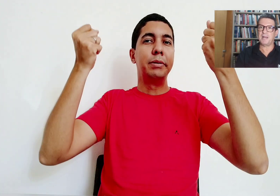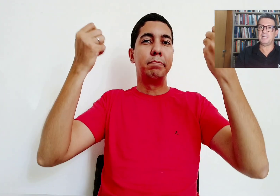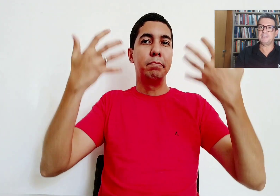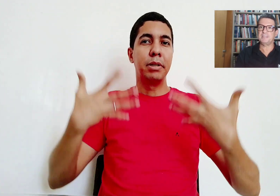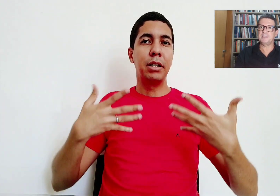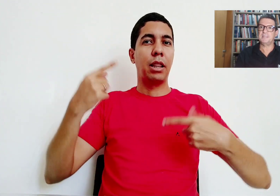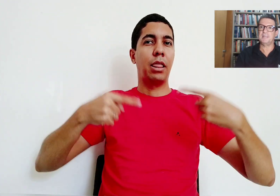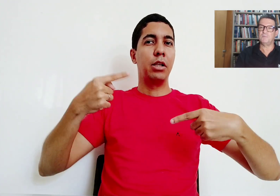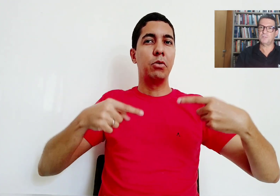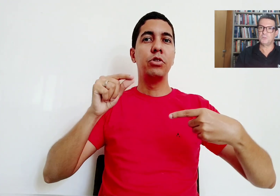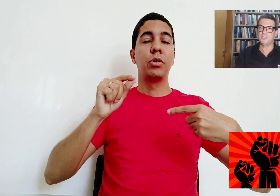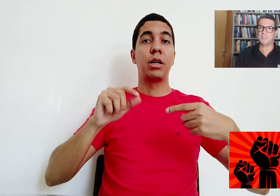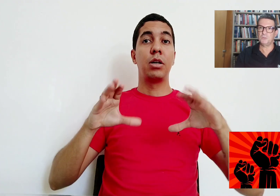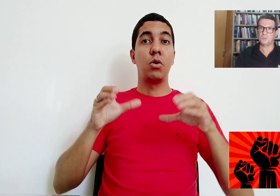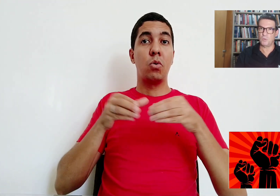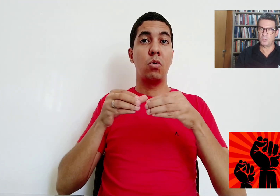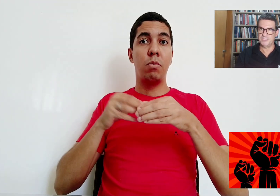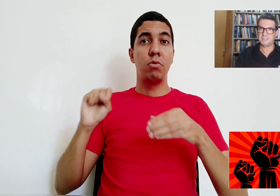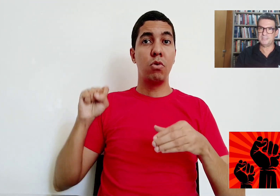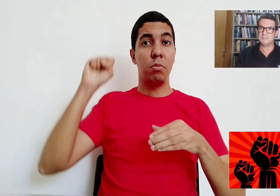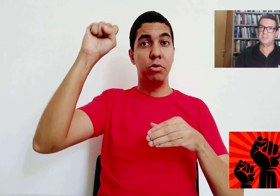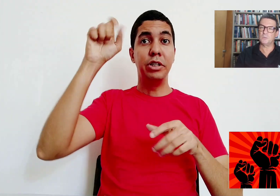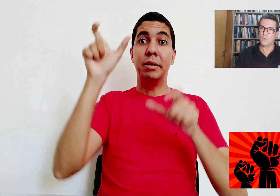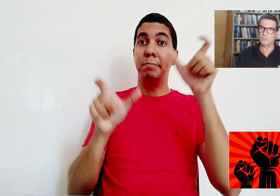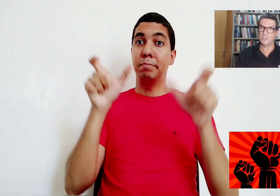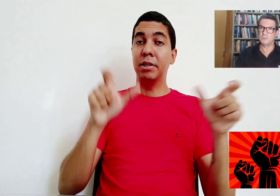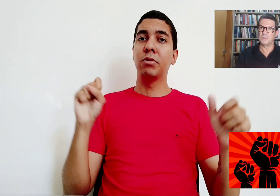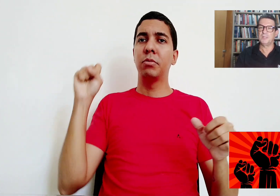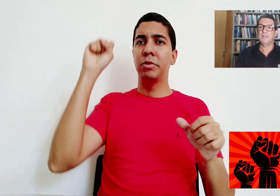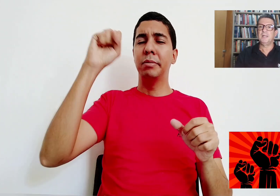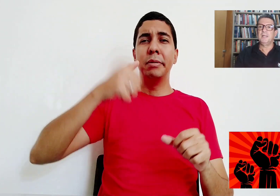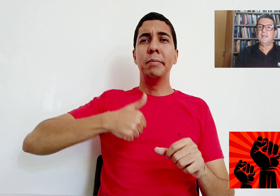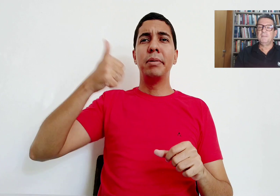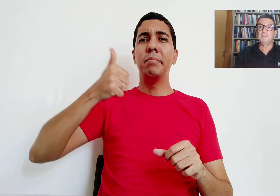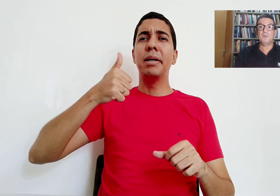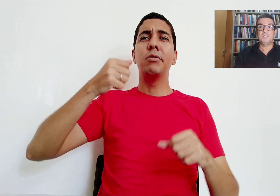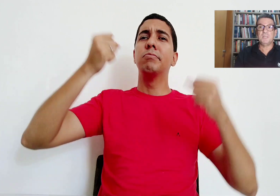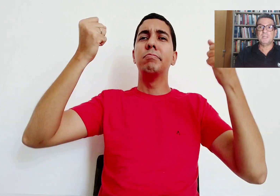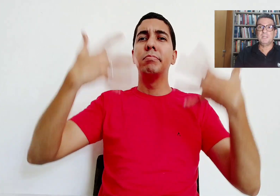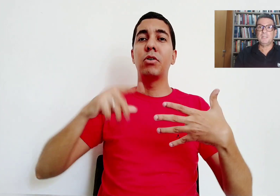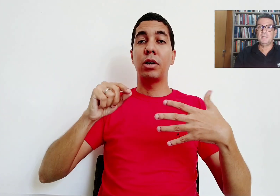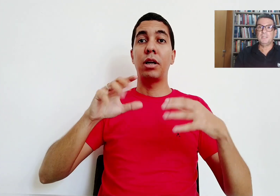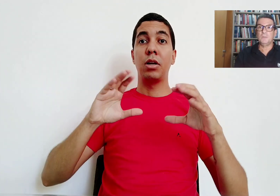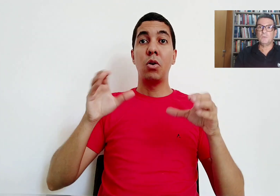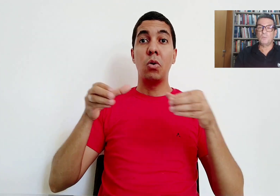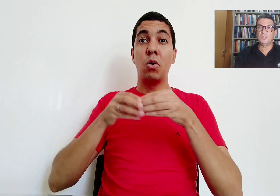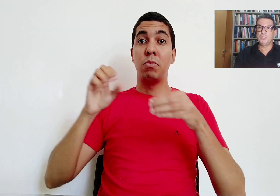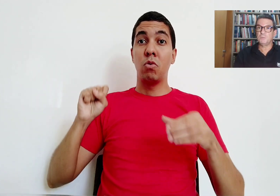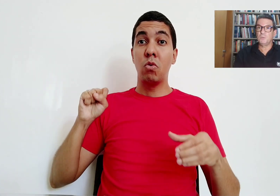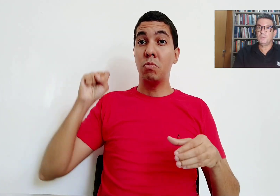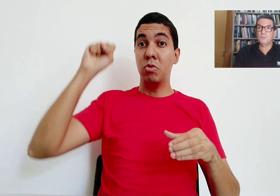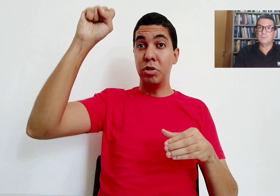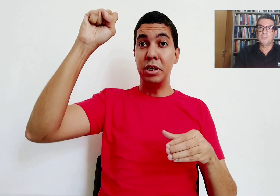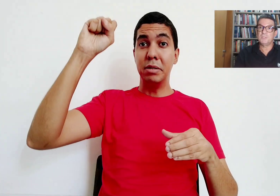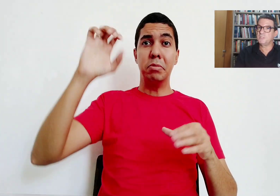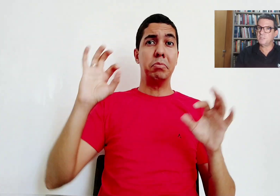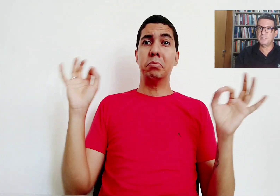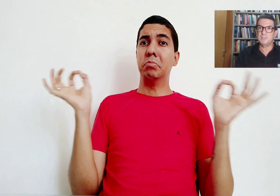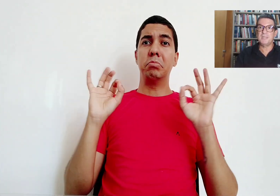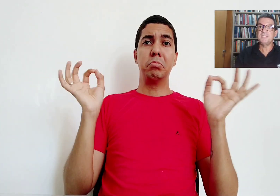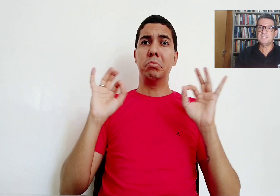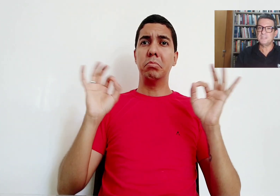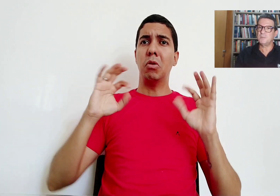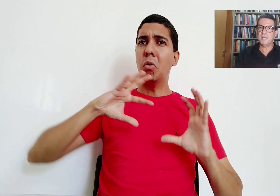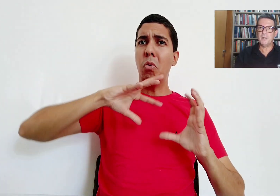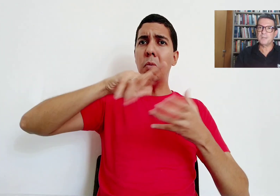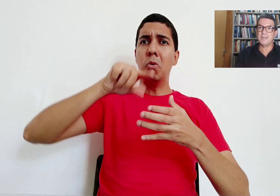primeira parte, eu vou discutir os comunistas e o comunismo. Primeiro, dizer que o comunismo não existe